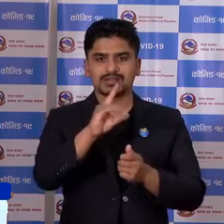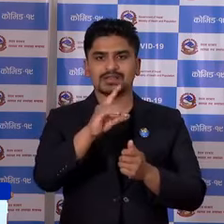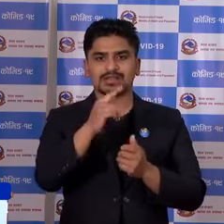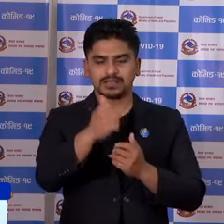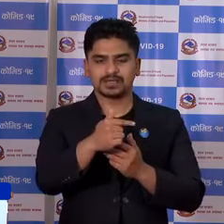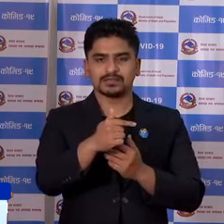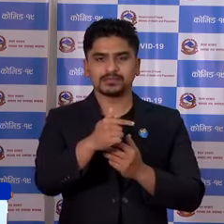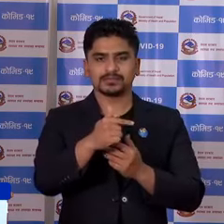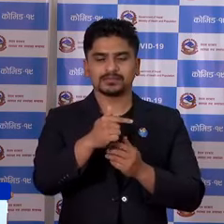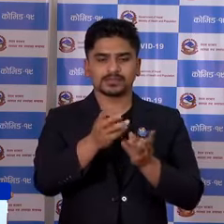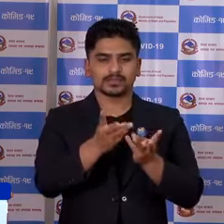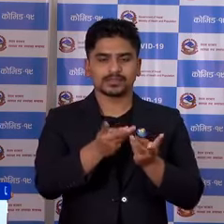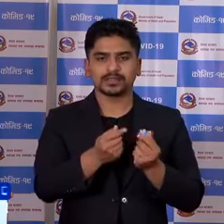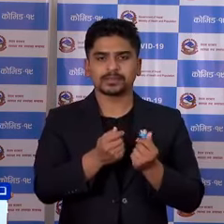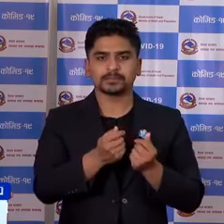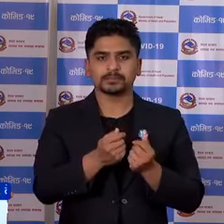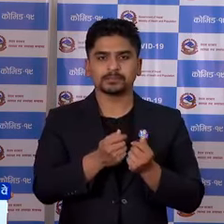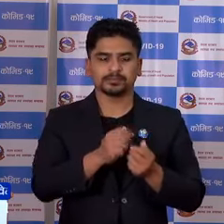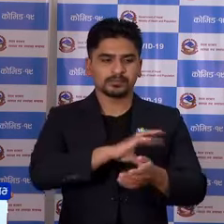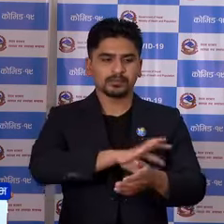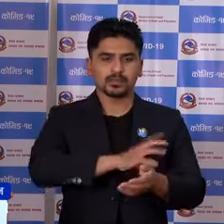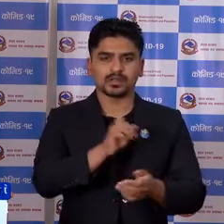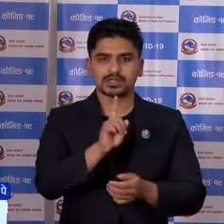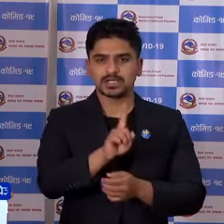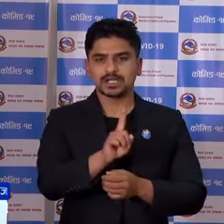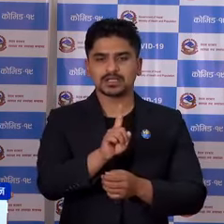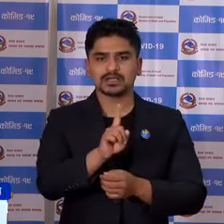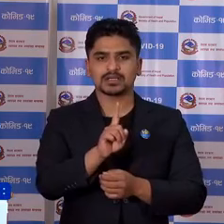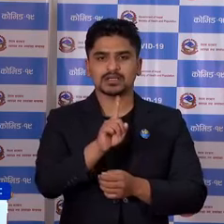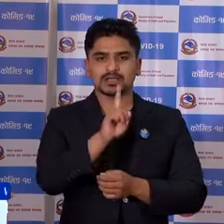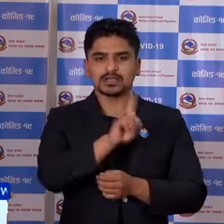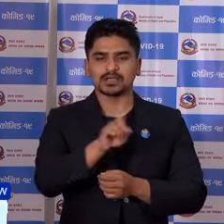परीक्षणहरूको संख्या प्रदेश नम्बर 1